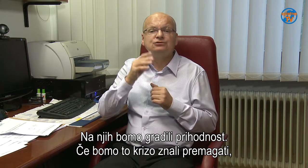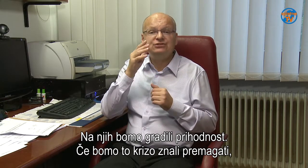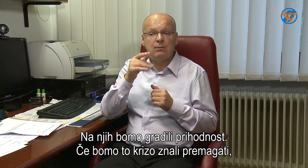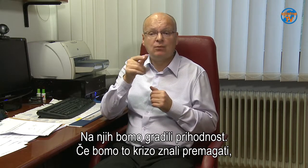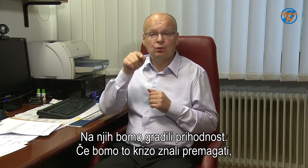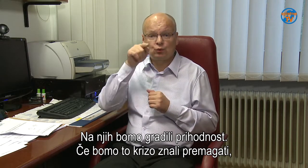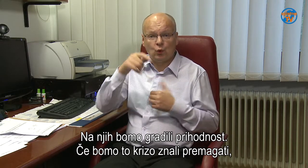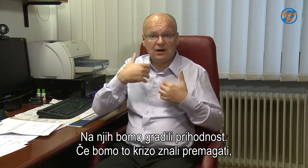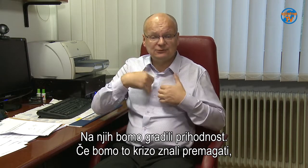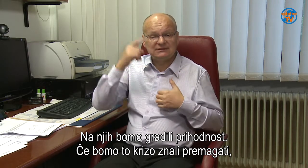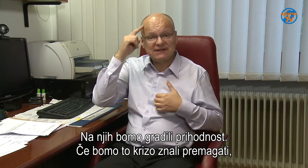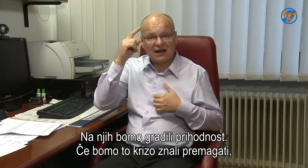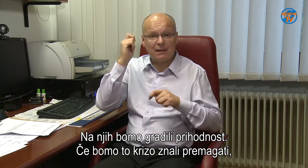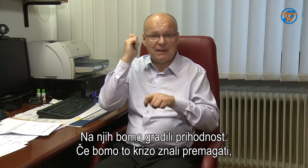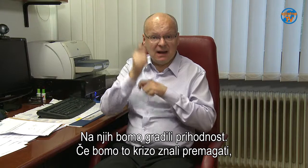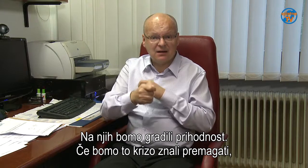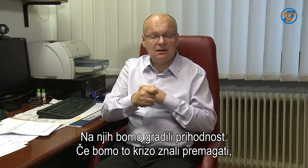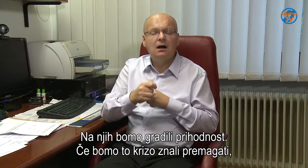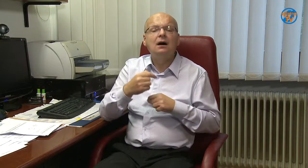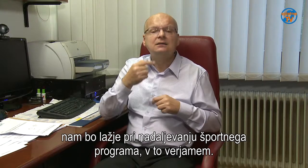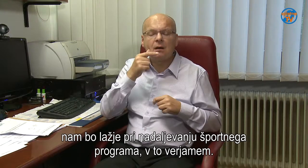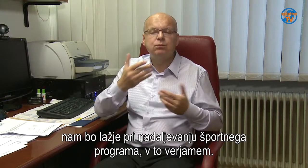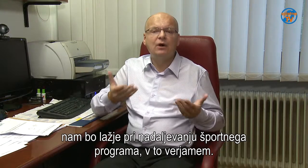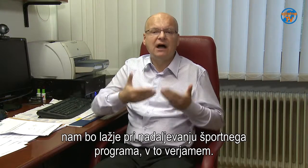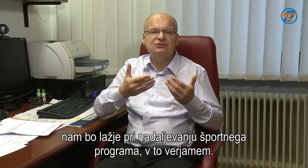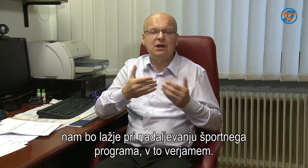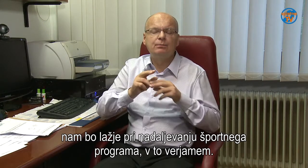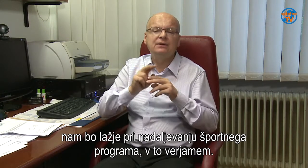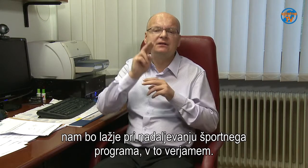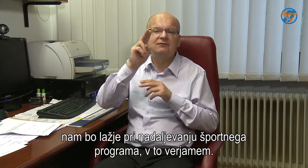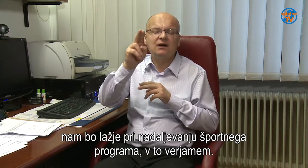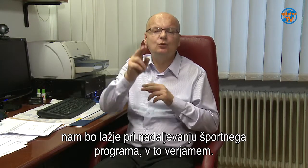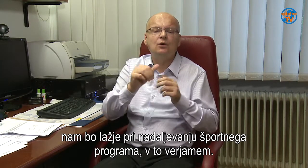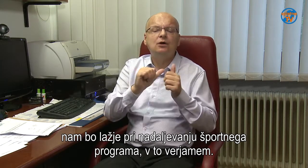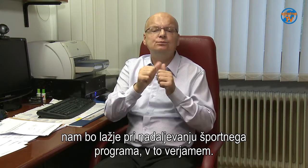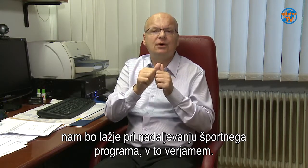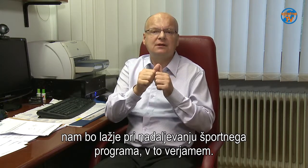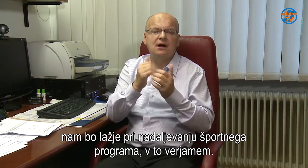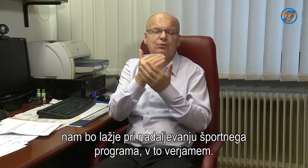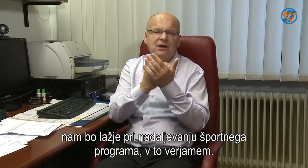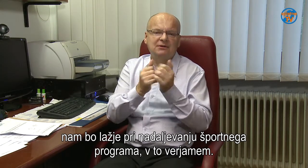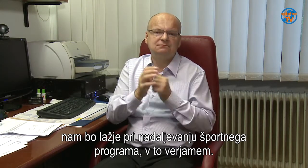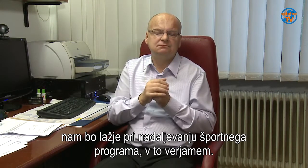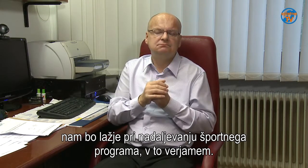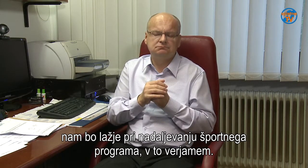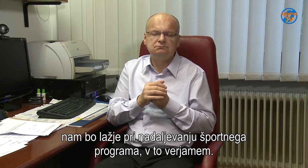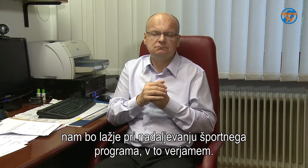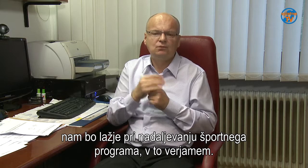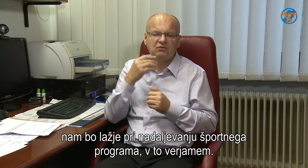Se bomo tu rezati pomagali nam bolj lažje pri nadaljevanju športnega programa.